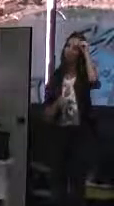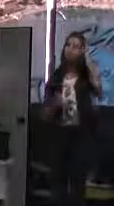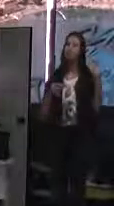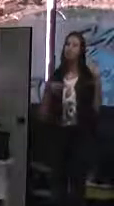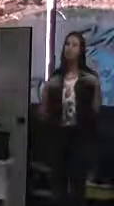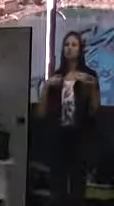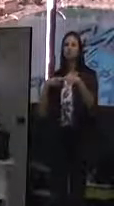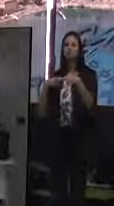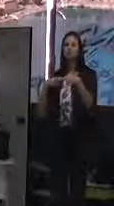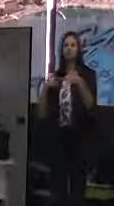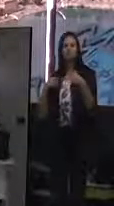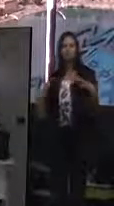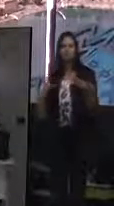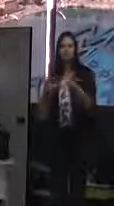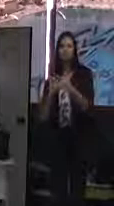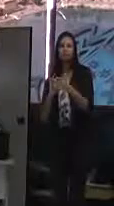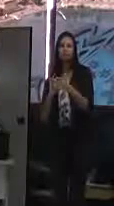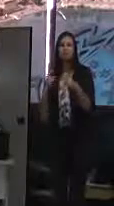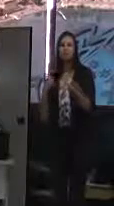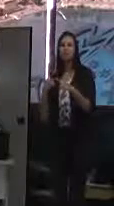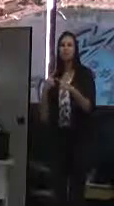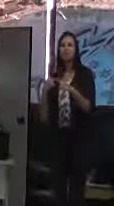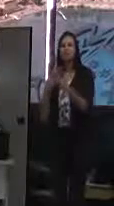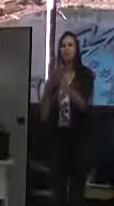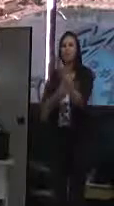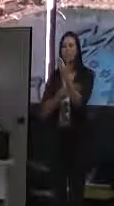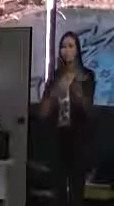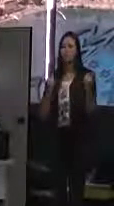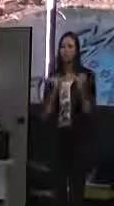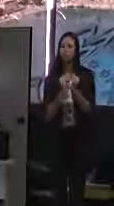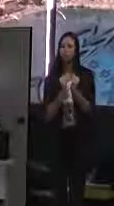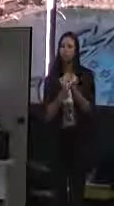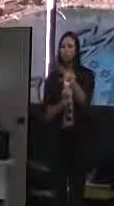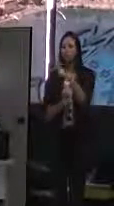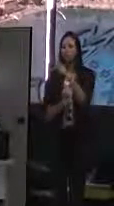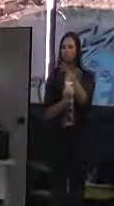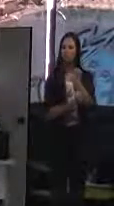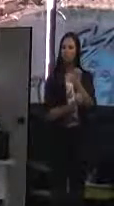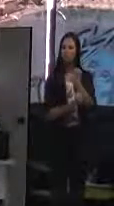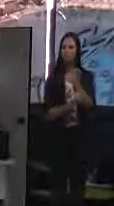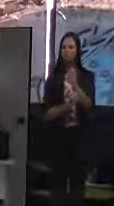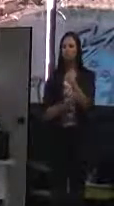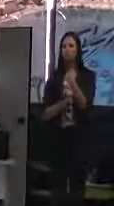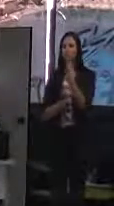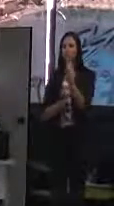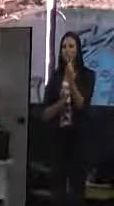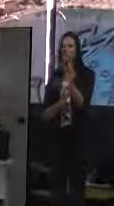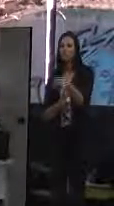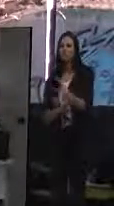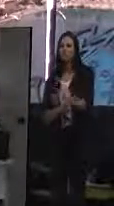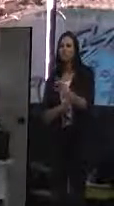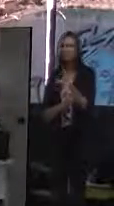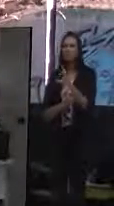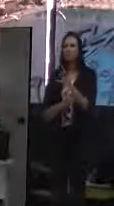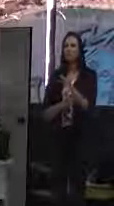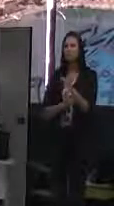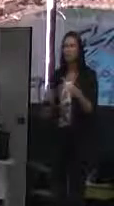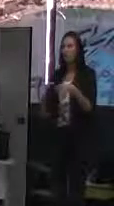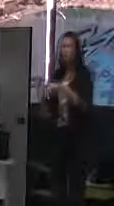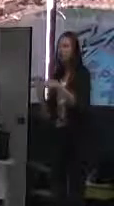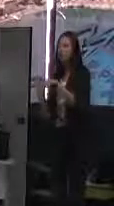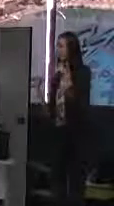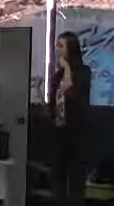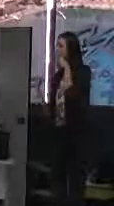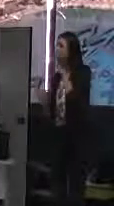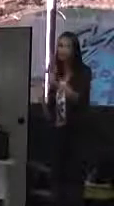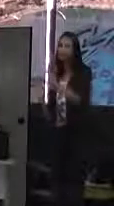unir. Essa parte é uma pasta ligada ao PR. O que eu estou falando aqui não é siga partidária, gente. O que eu estou falando